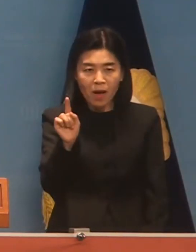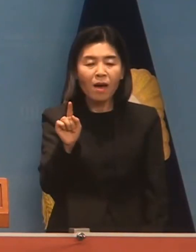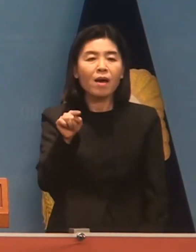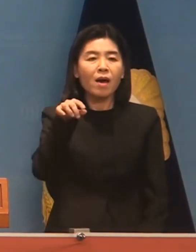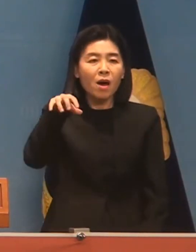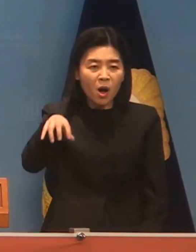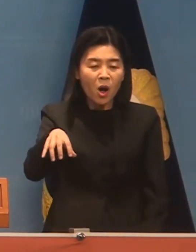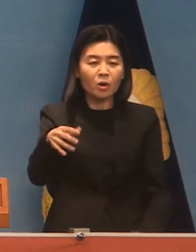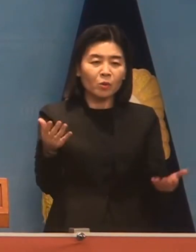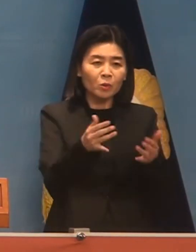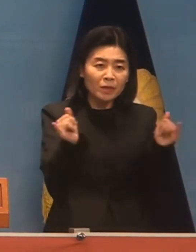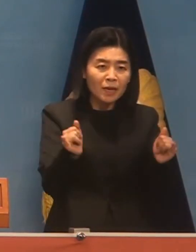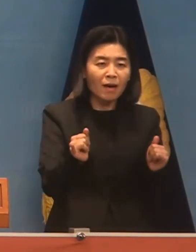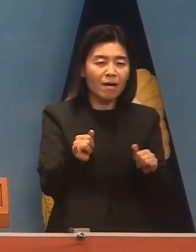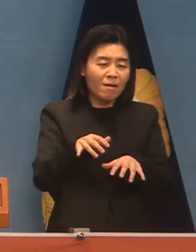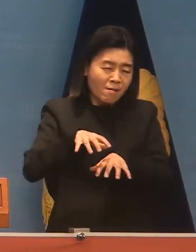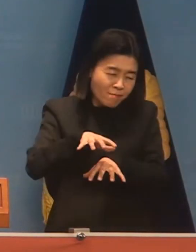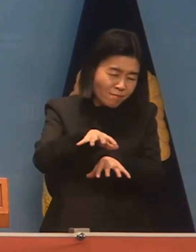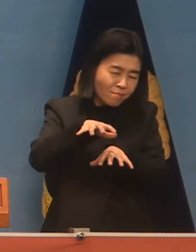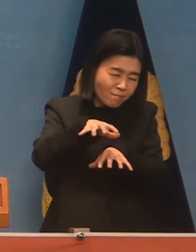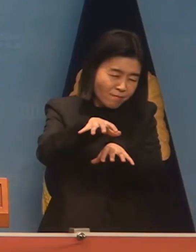국회로 왔습니다.